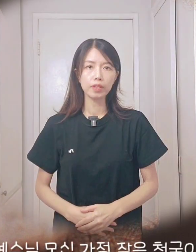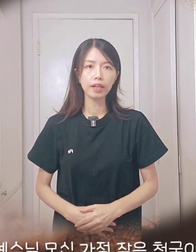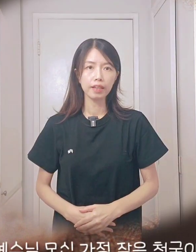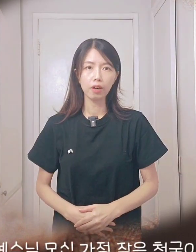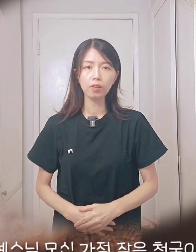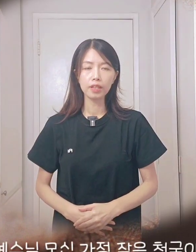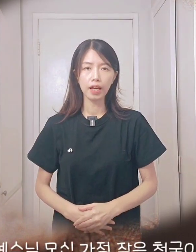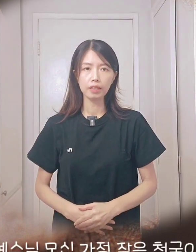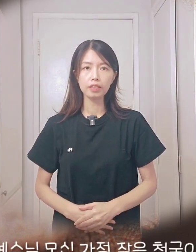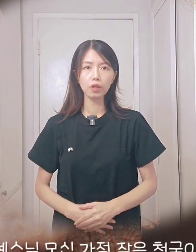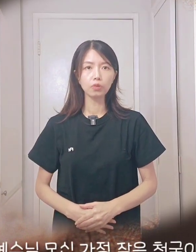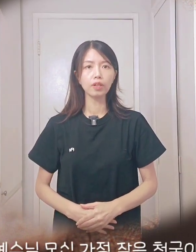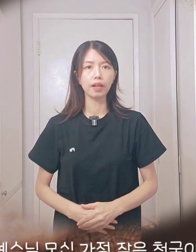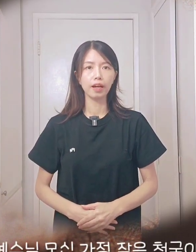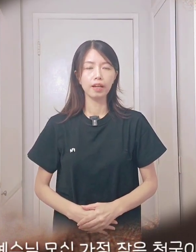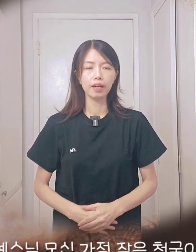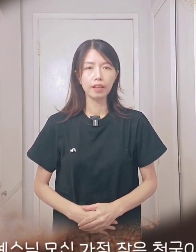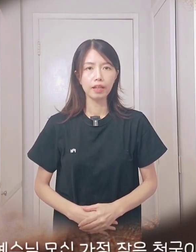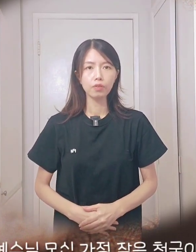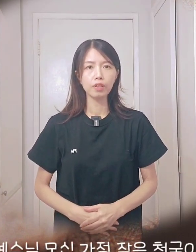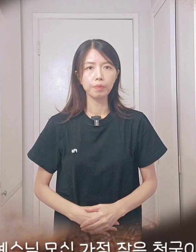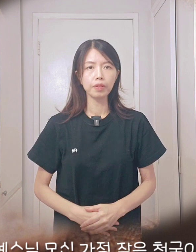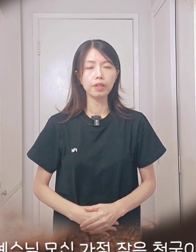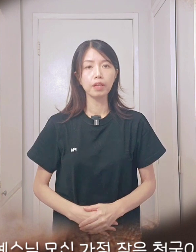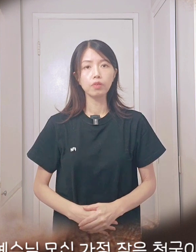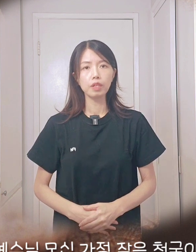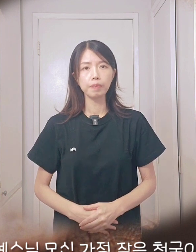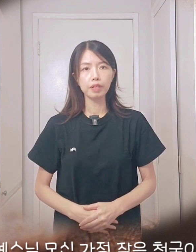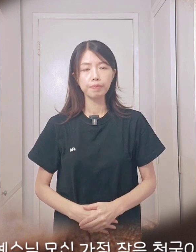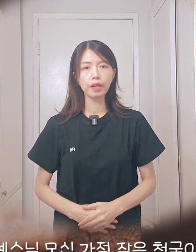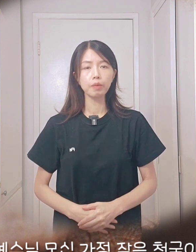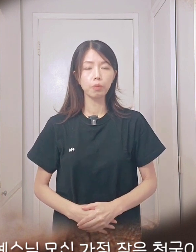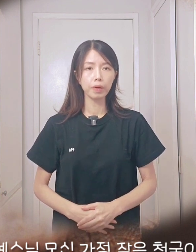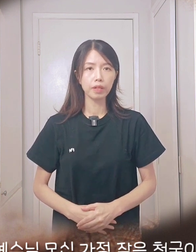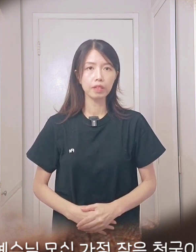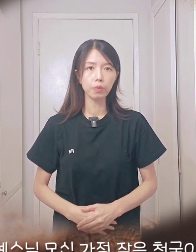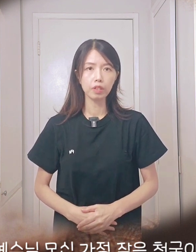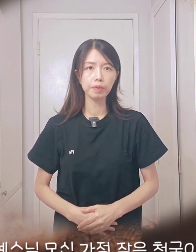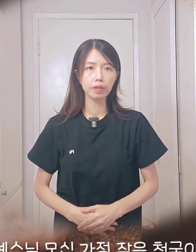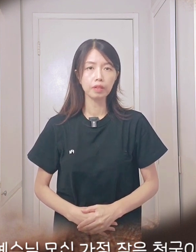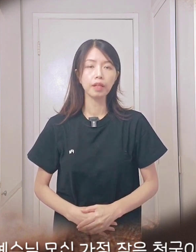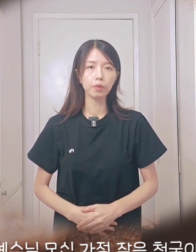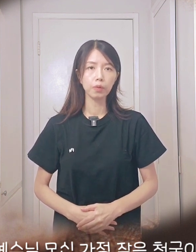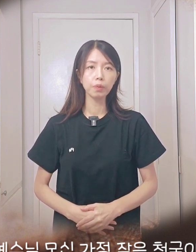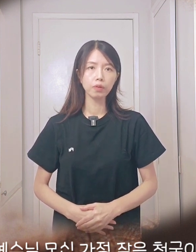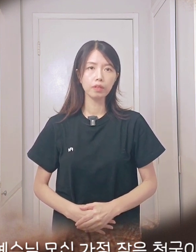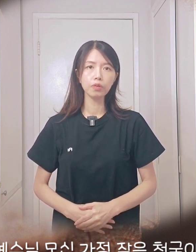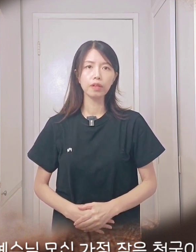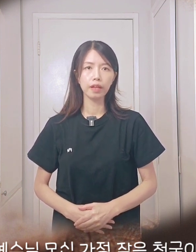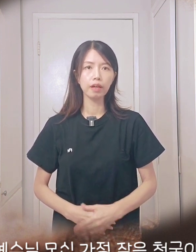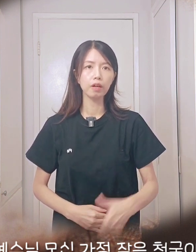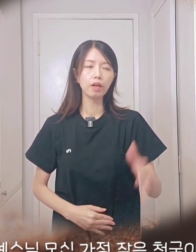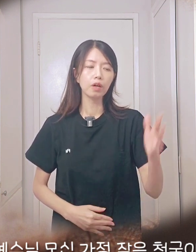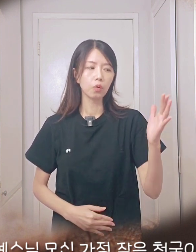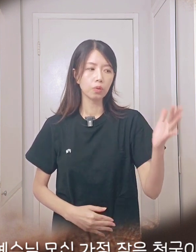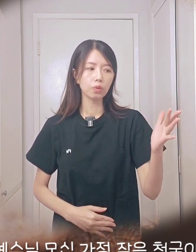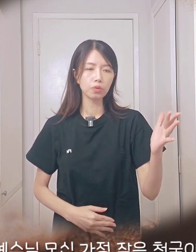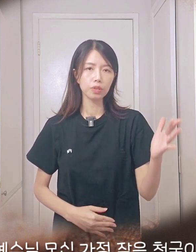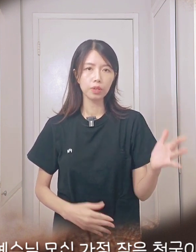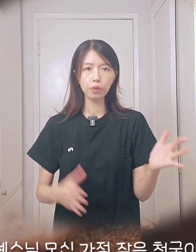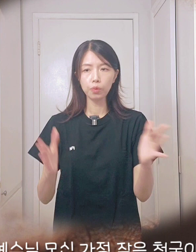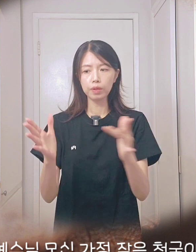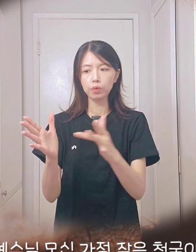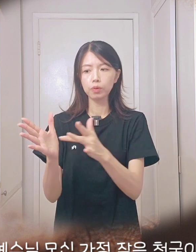예수님 모신 가정 작은 천국이라. 예수님이 십자가에 못 박히신 모습을 그대로 표현한 수어인데요.